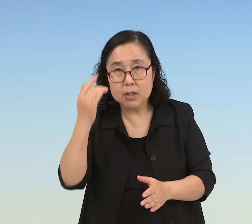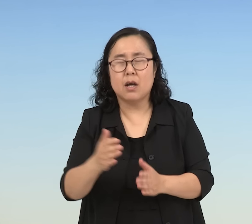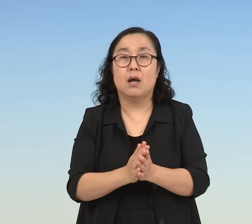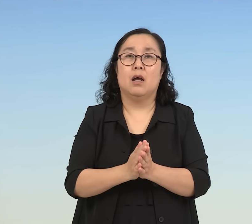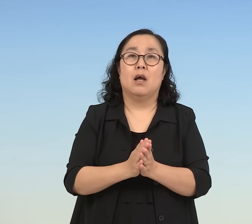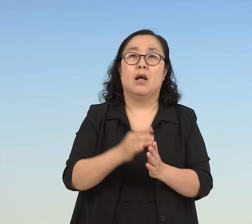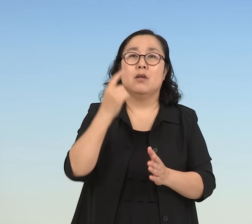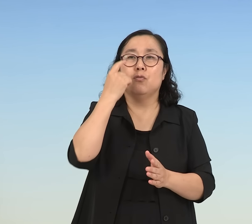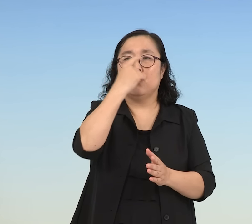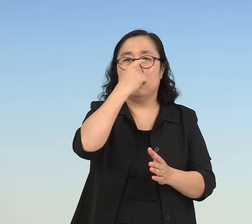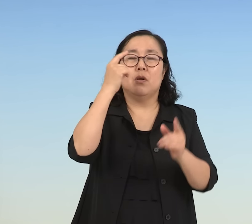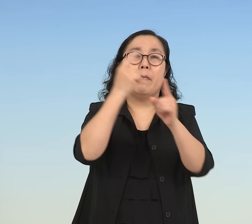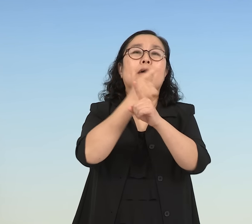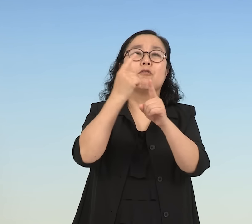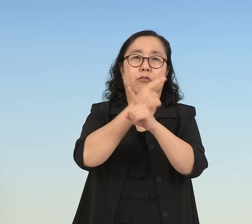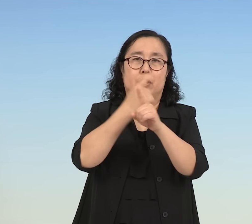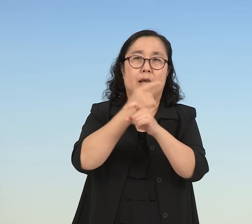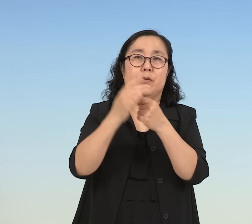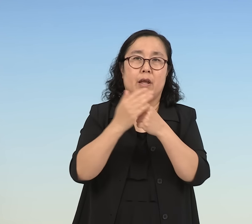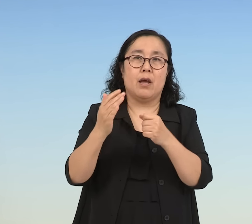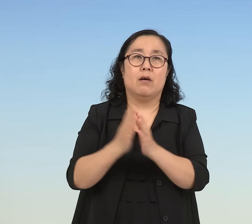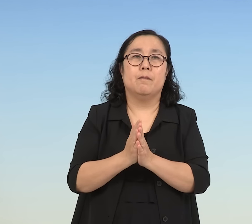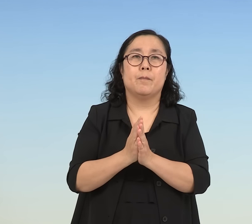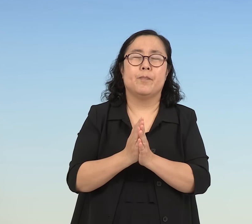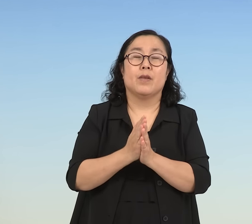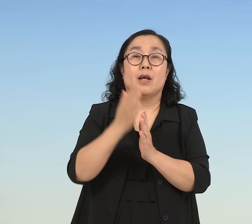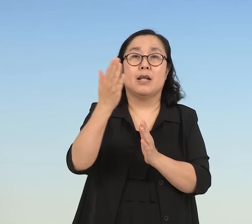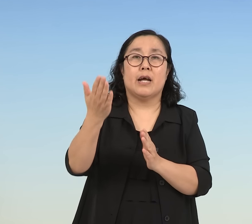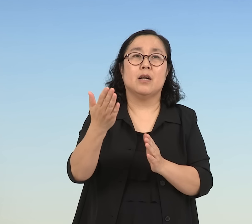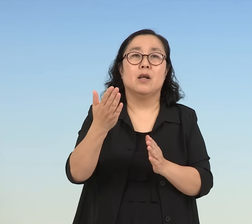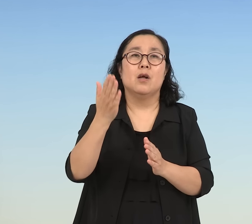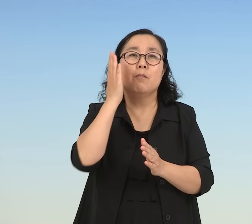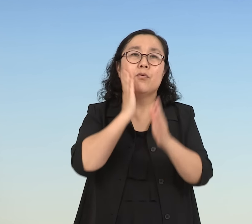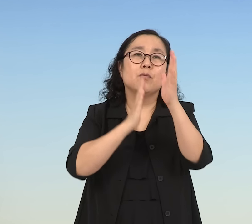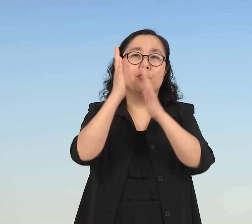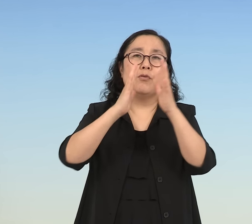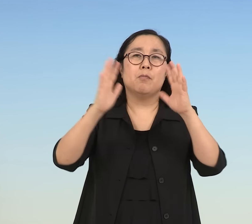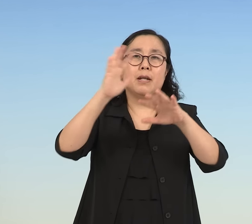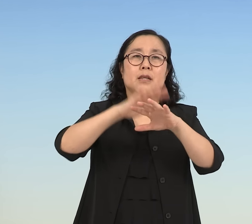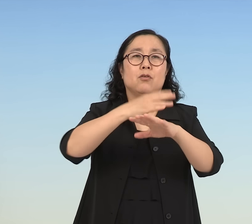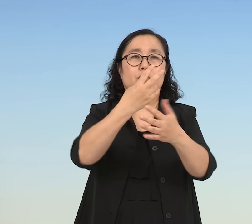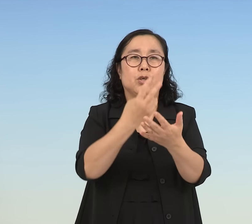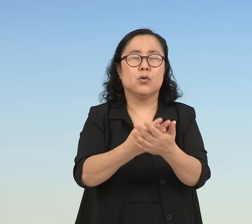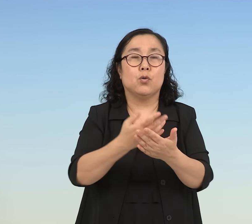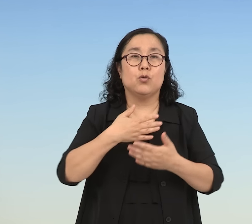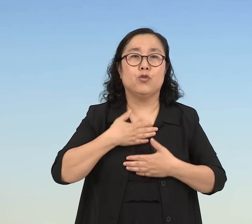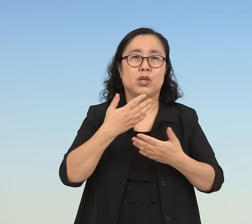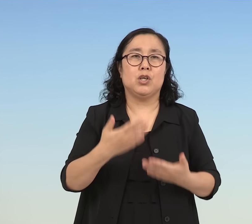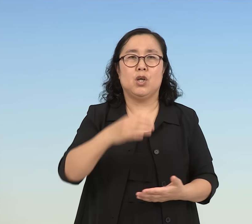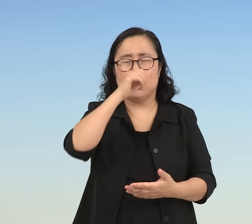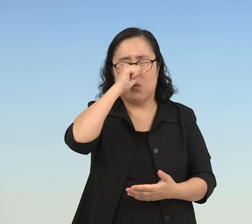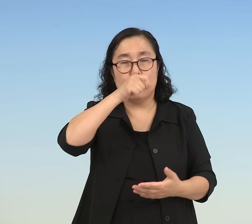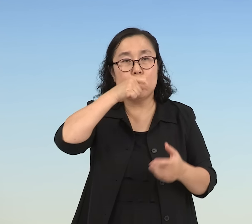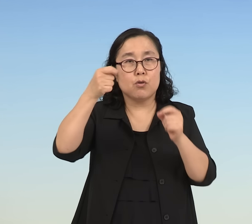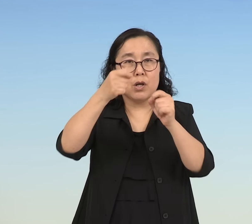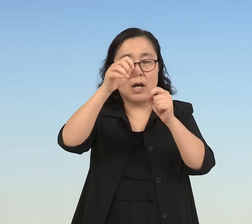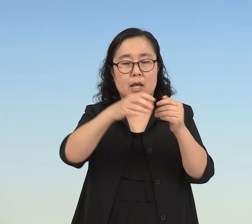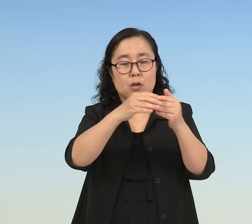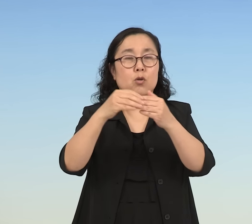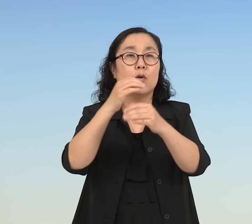안목을 가지고 2절부터 자기 인생을 말하는 걸 한번 들어보십시오. 그가 나를 푸른 풀밭에 누이시며 쉴만한